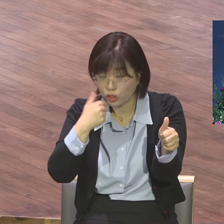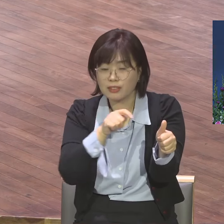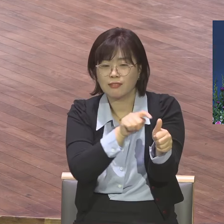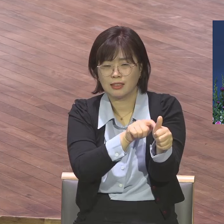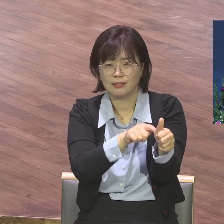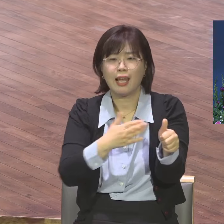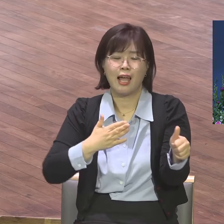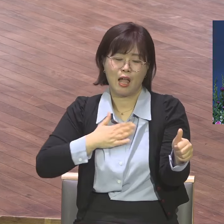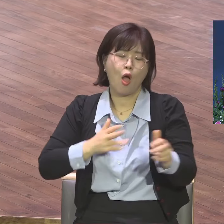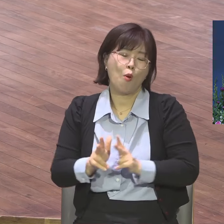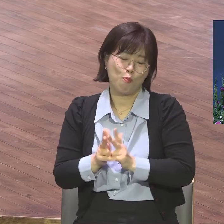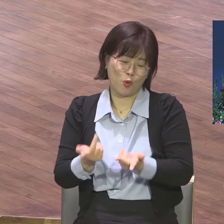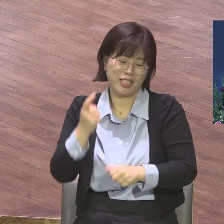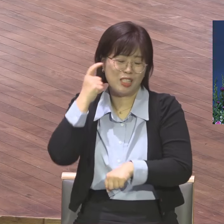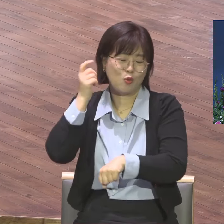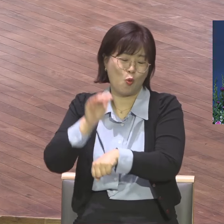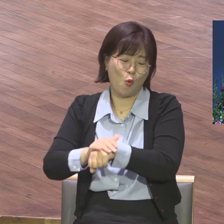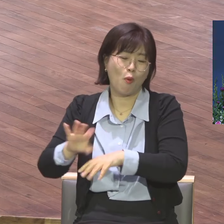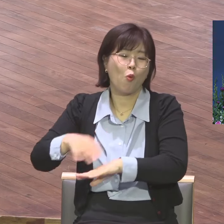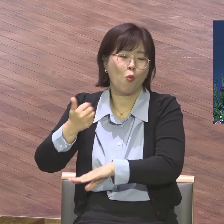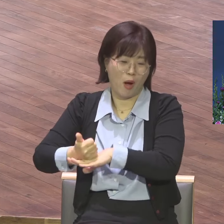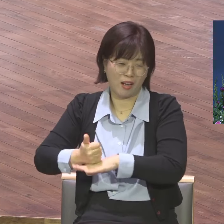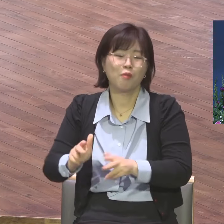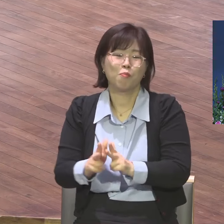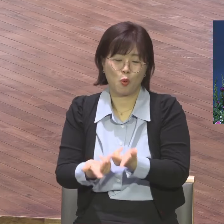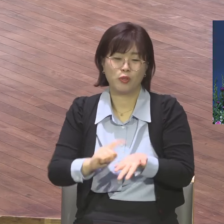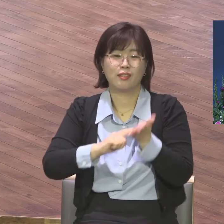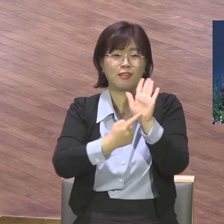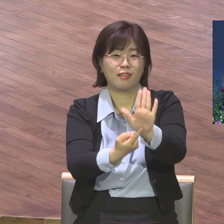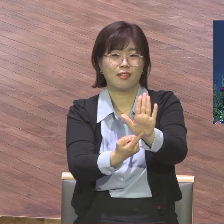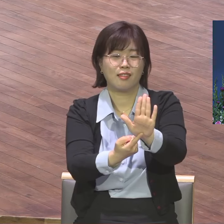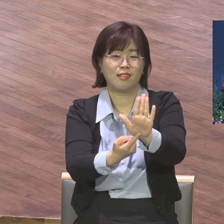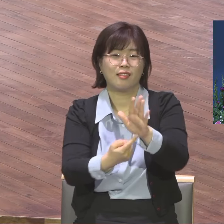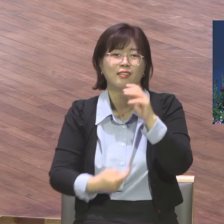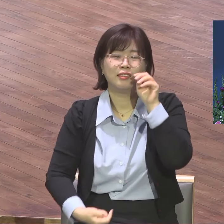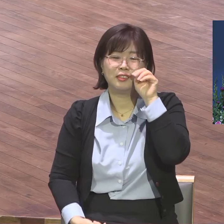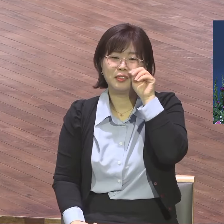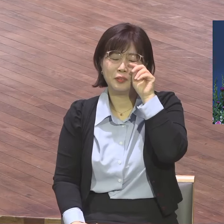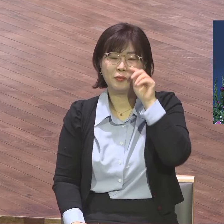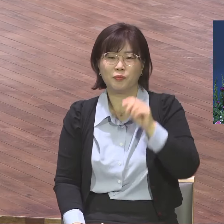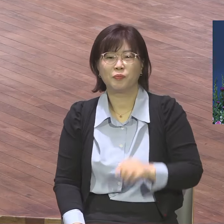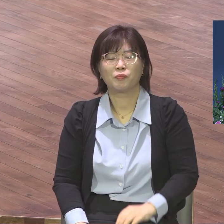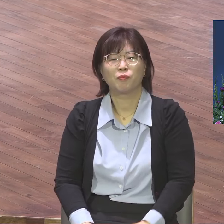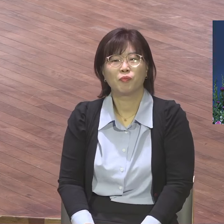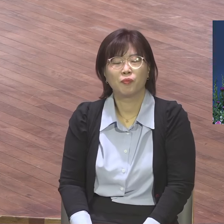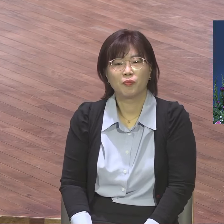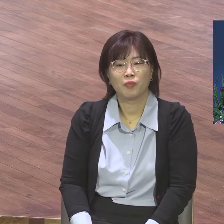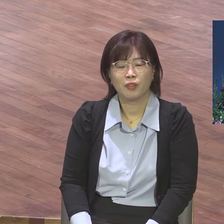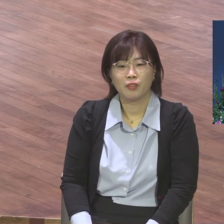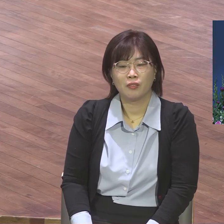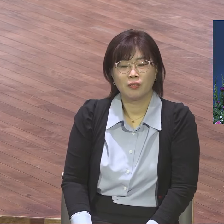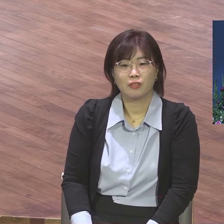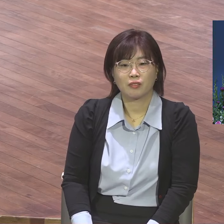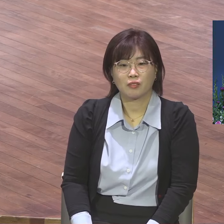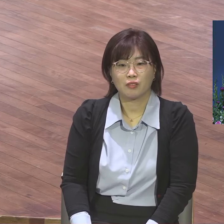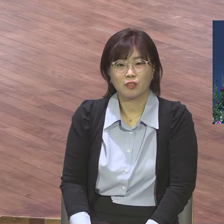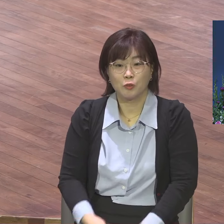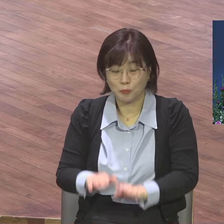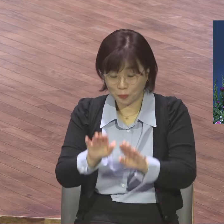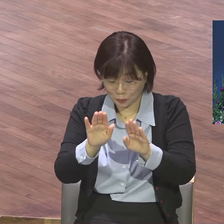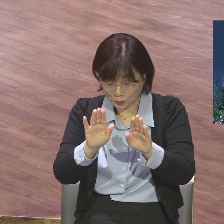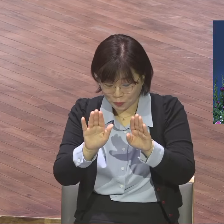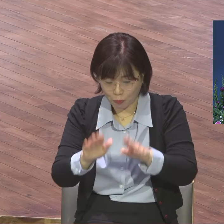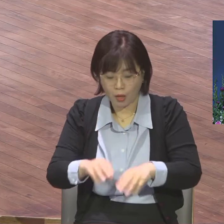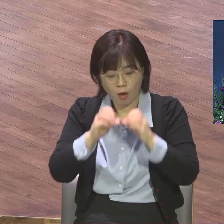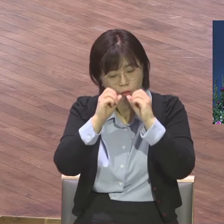솔로몬을 가리킵니다. 본문의 이 전도자라는 표현은 우리가 그렇게 사용하는 현장에서